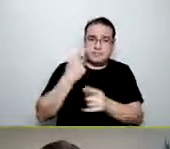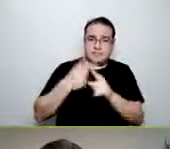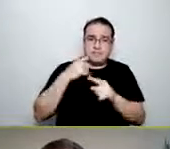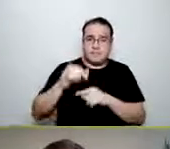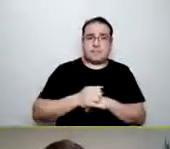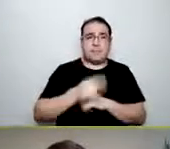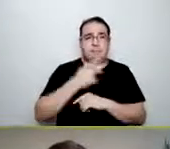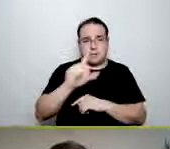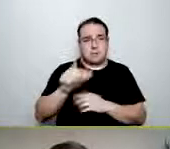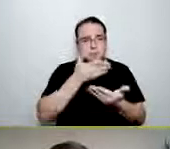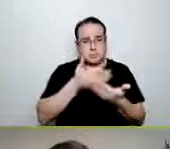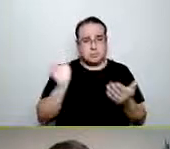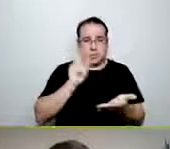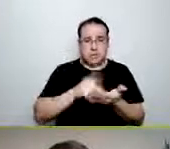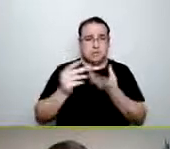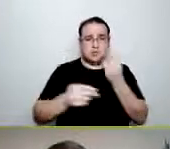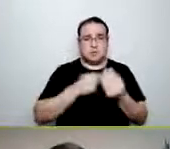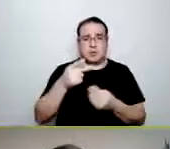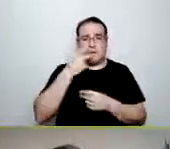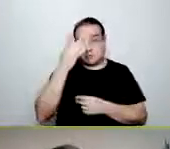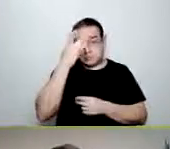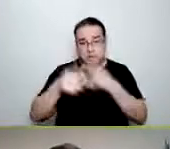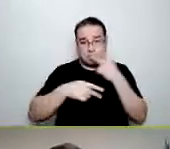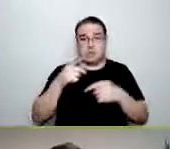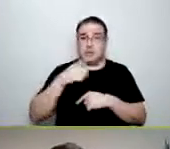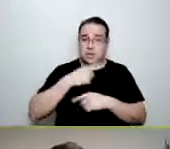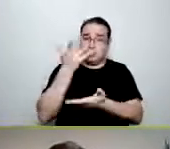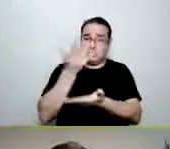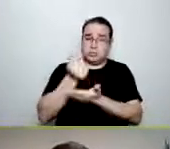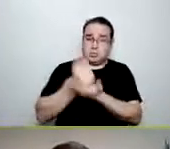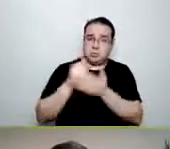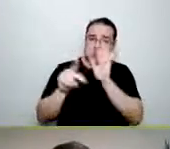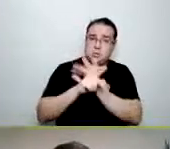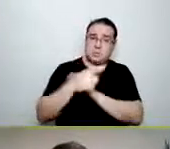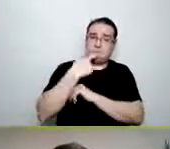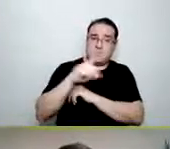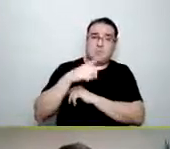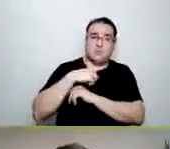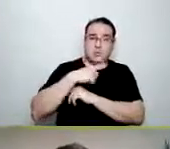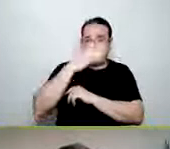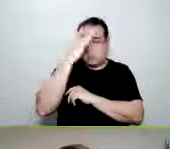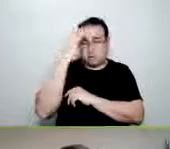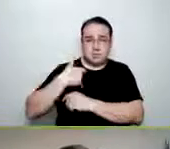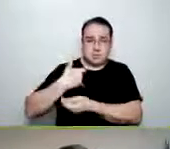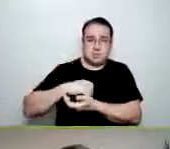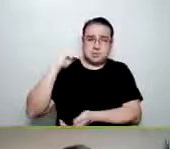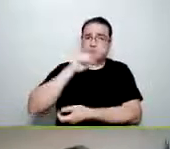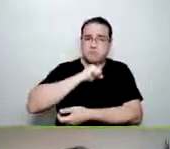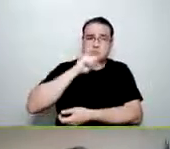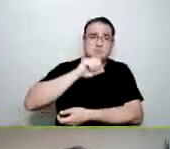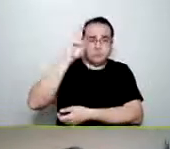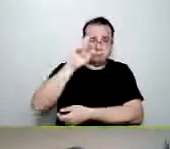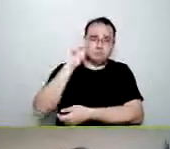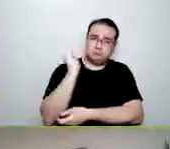se a língua se perde realmente, não tem mais falante, e a gente tem uma gravação da língua de um ancião que conta a história, se a gente não